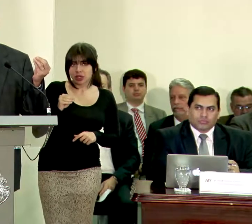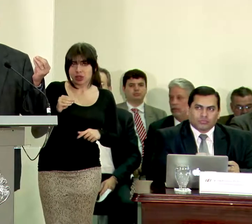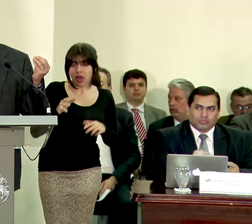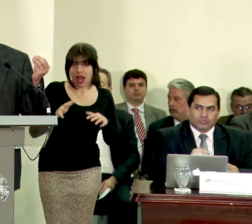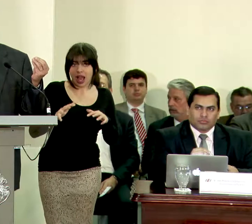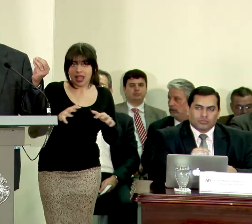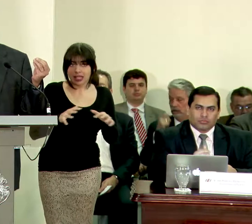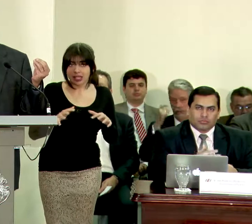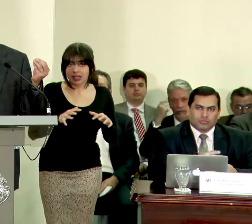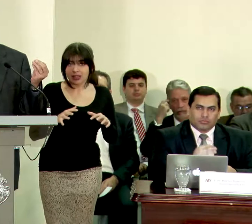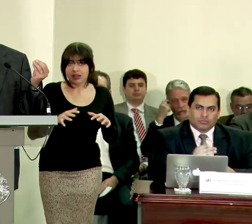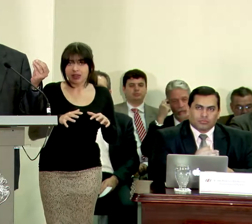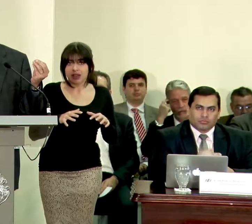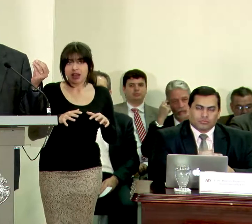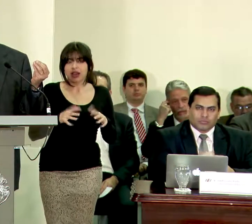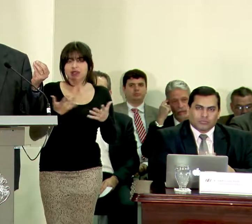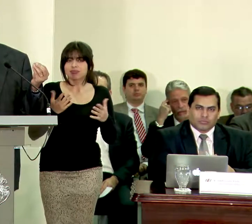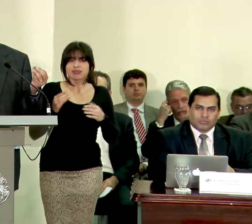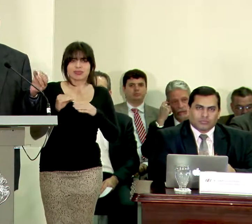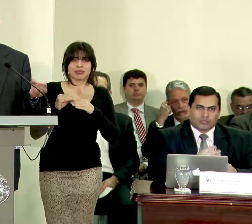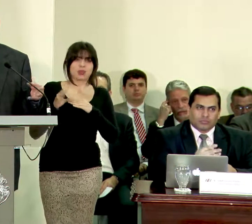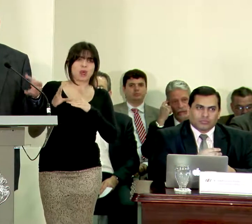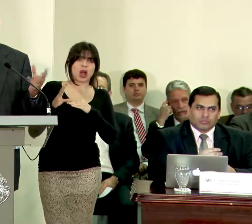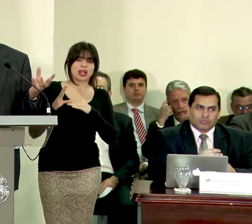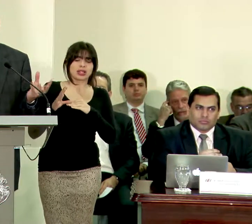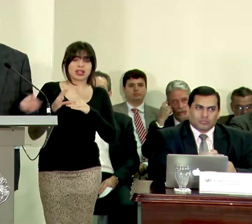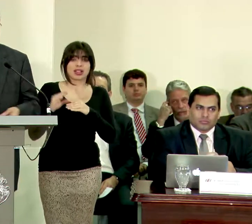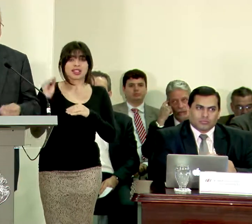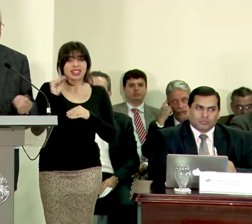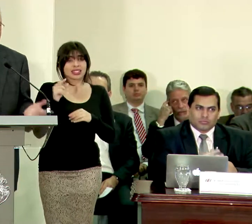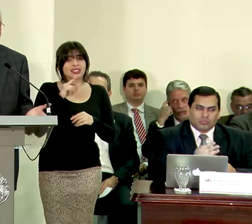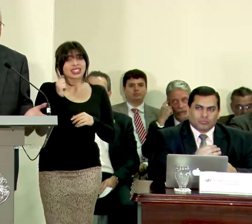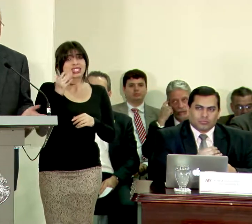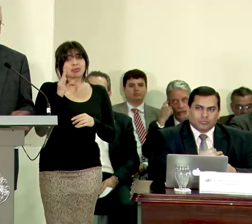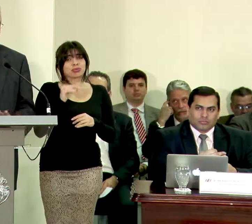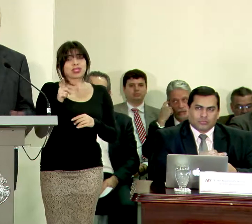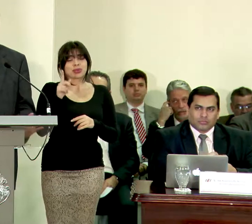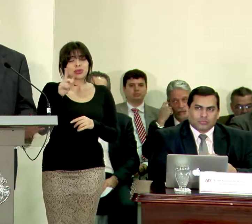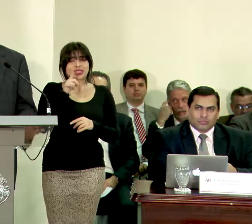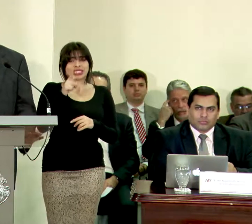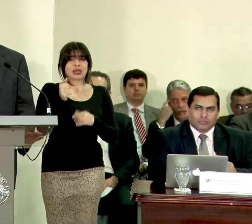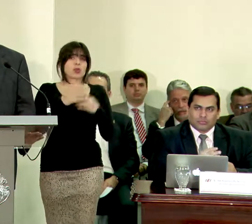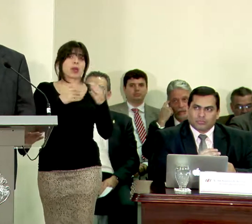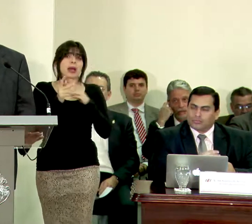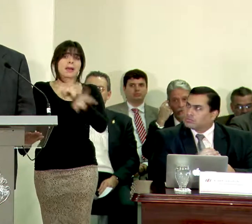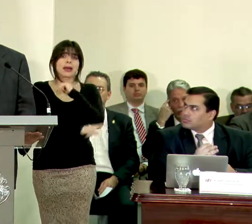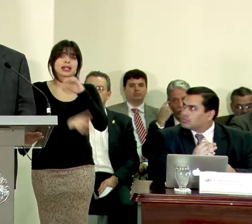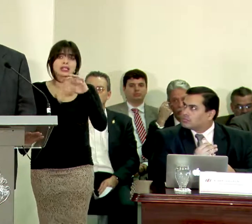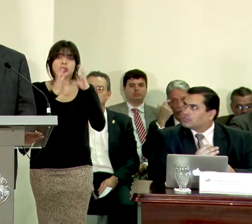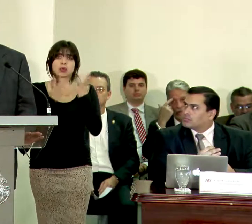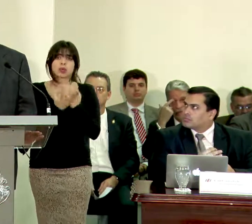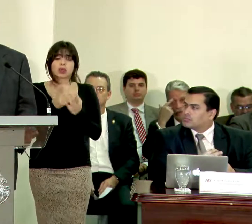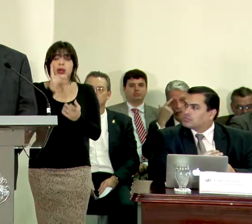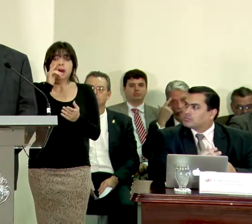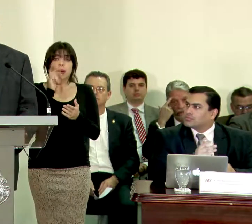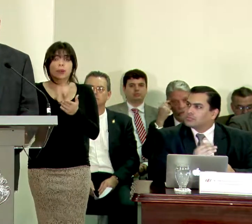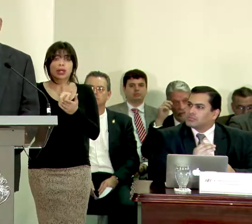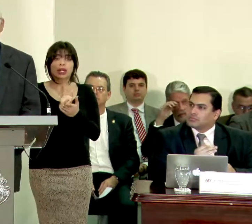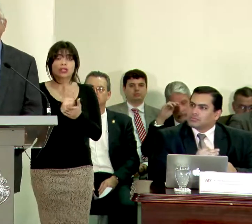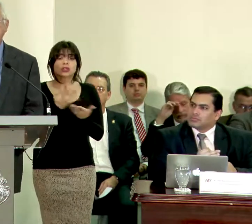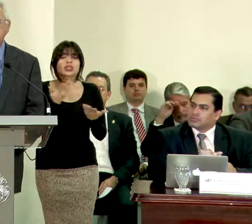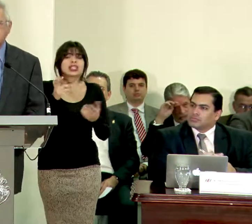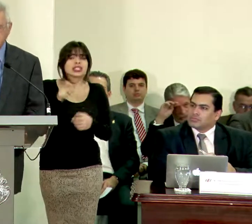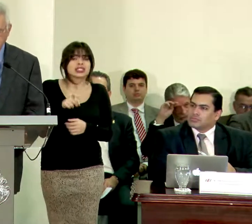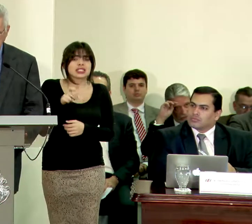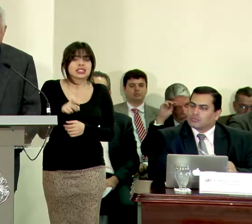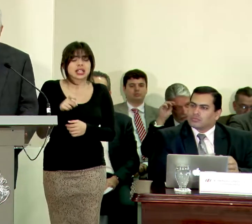activa es excesivamente alta. Una tasa real de 15% es una barbaridad en cualquier país del mundo. Y por lo tanto es